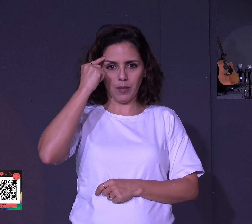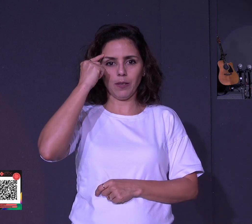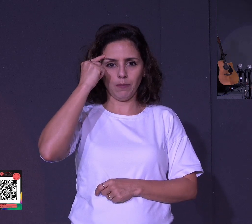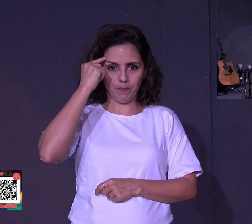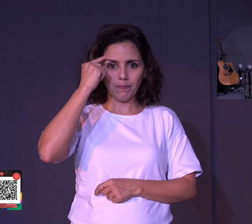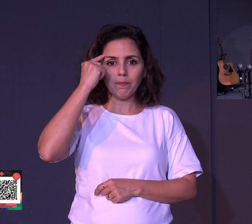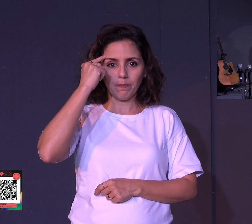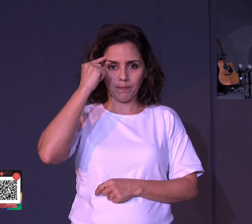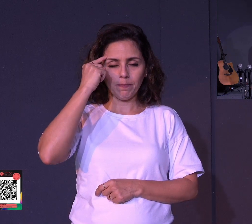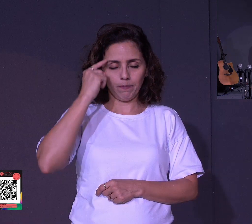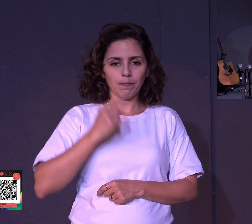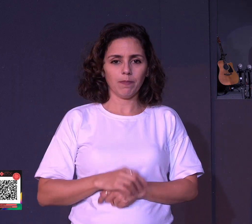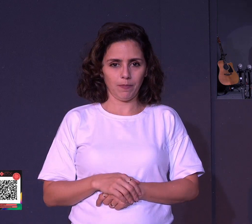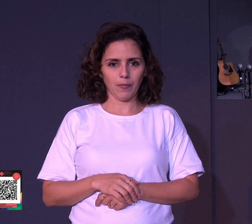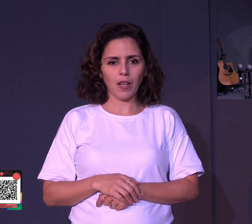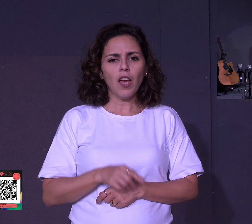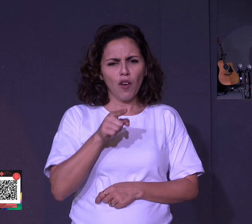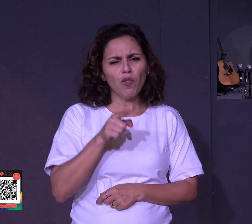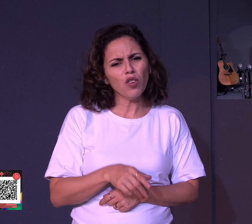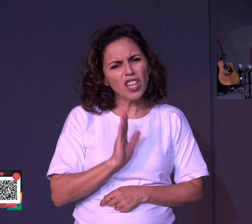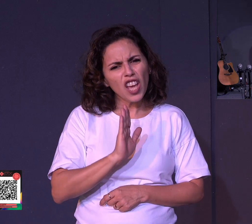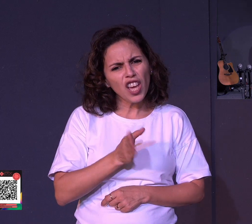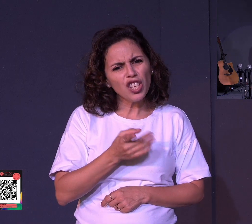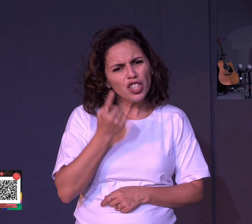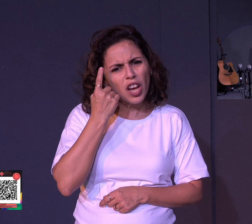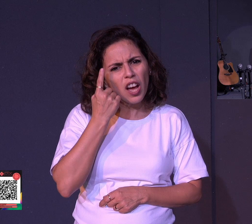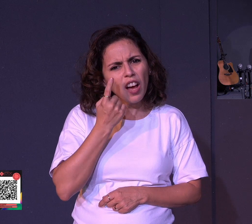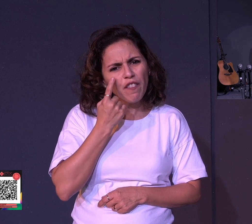alguém dizer assim: quanto mais eu penso sobre isso, mais louco eu fico?